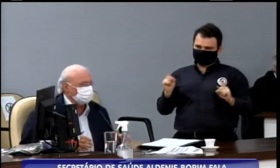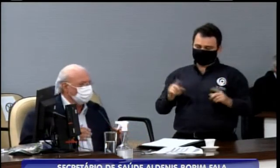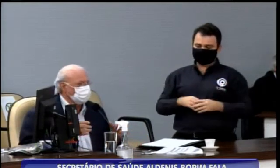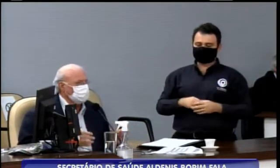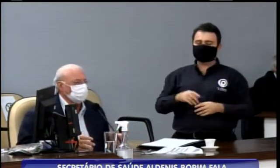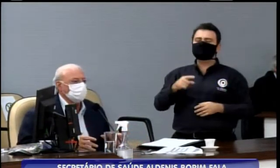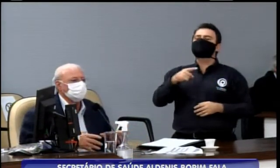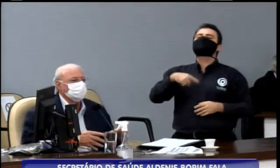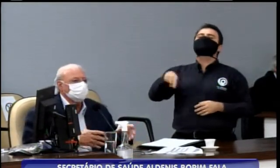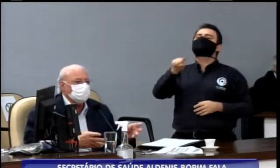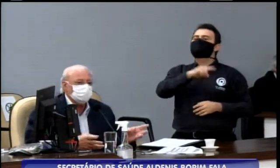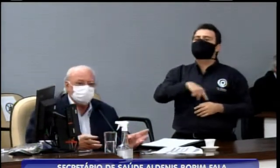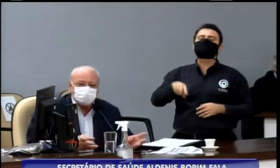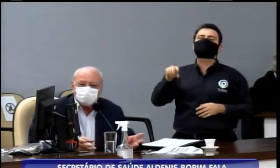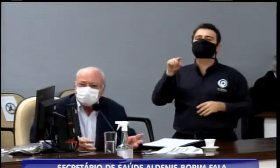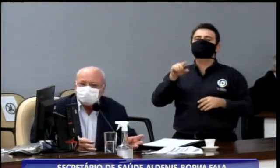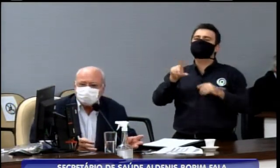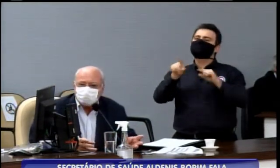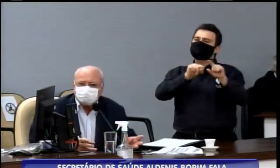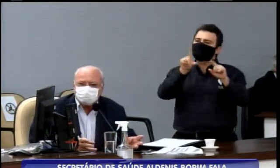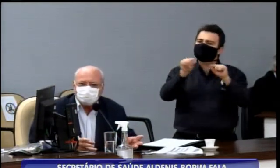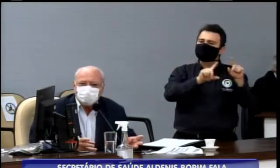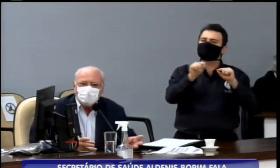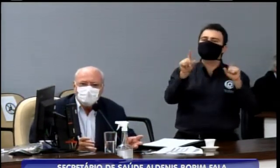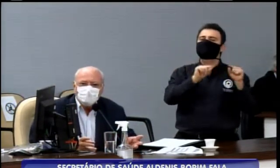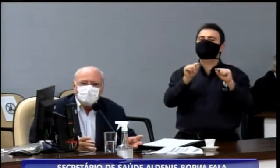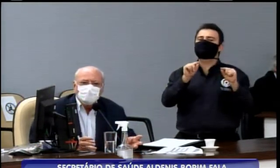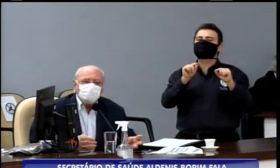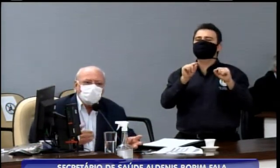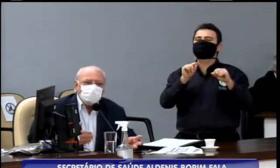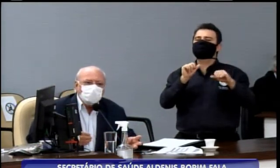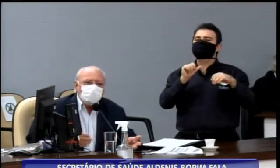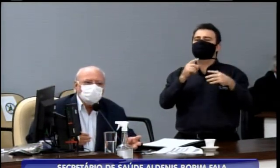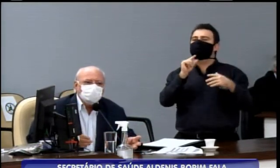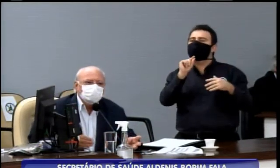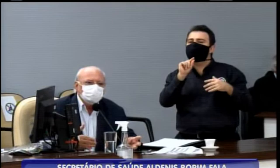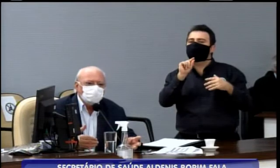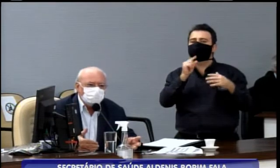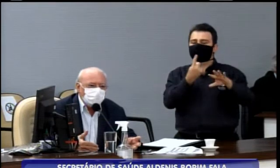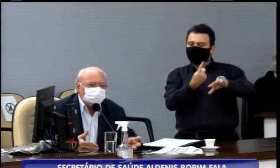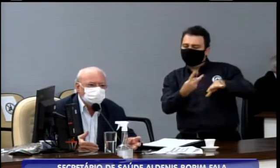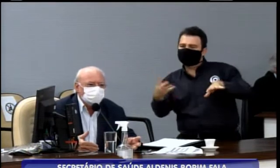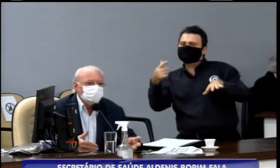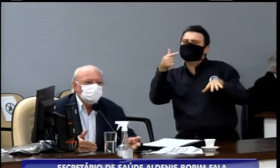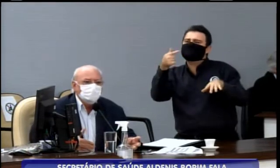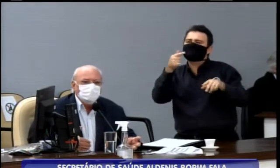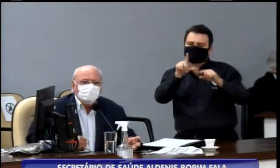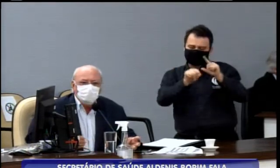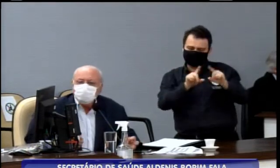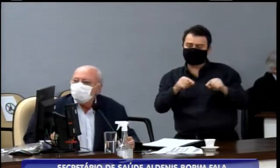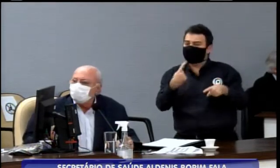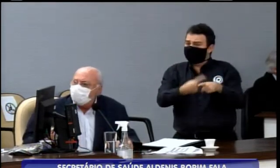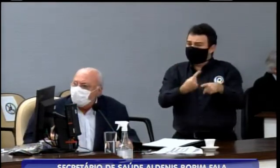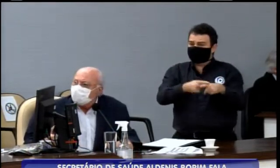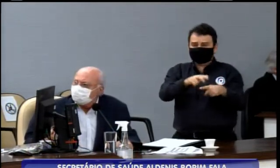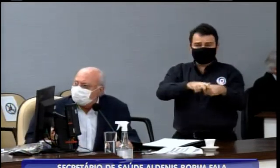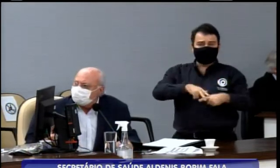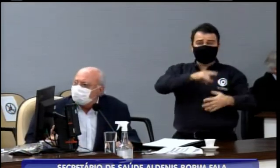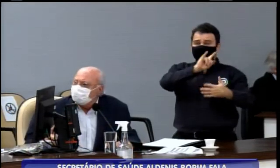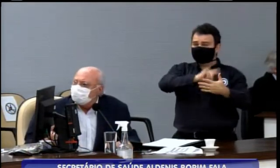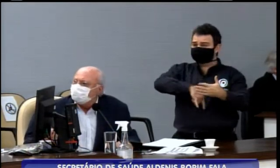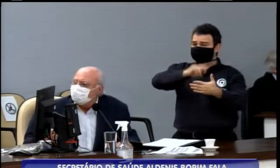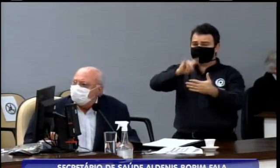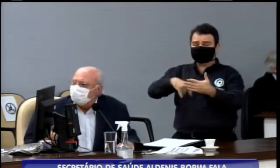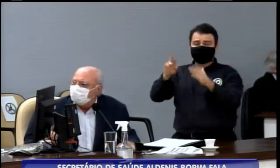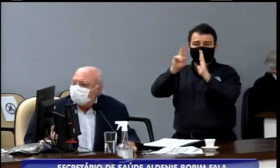ampliamos, por que que nós fizemos essa modificação? Porque ela era muito burocrática e poucas